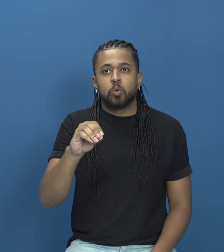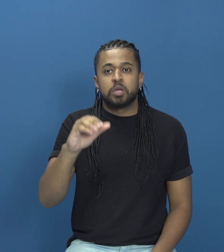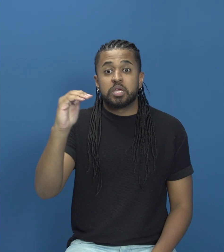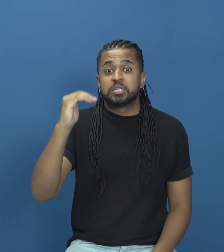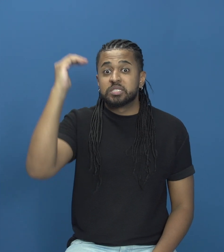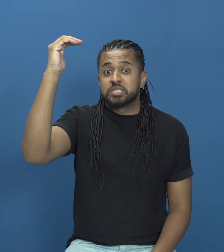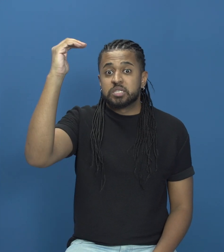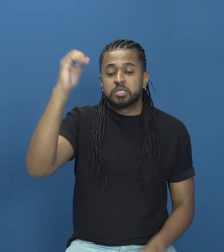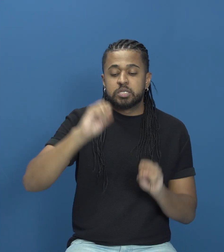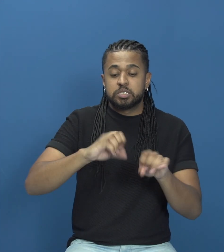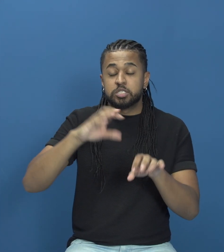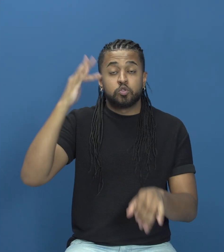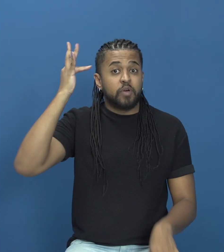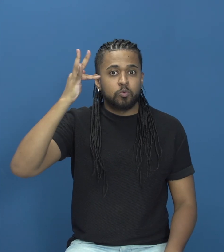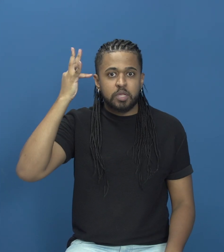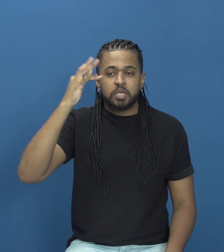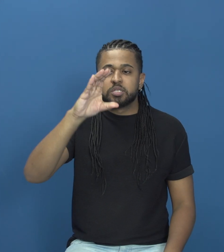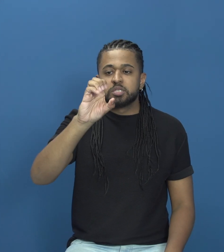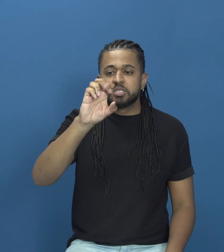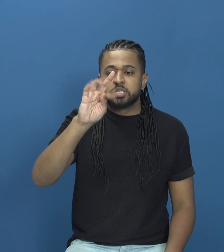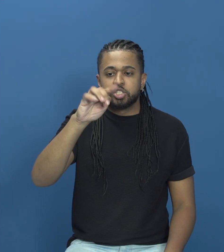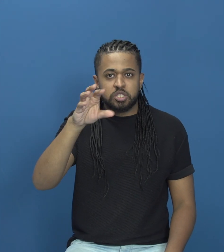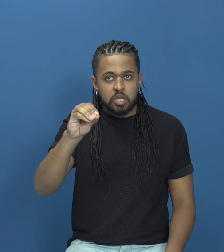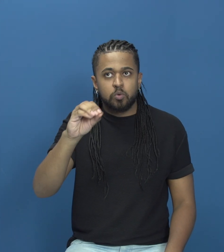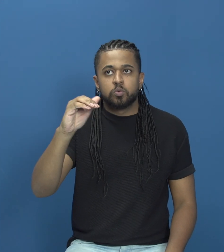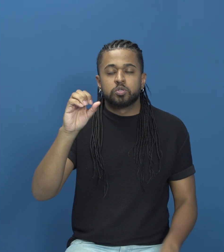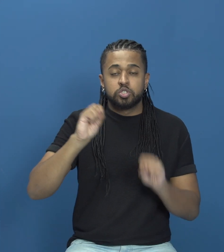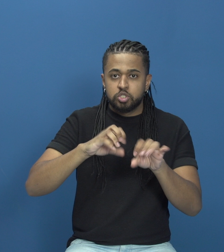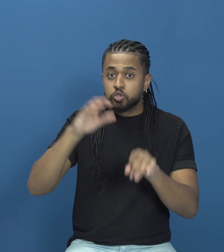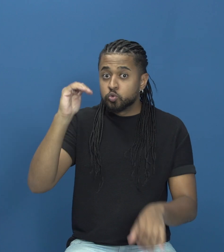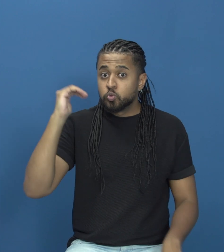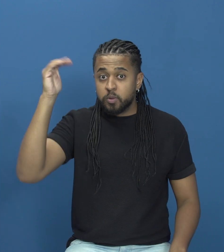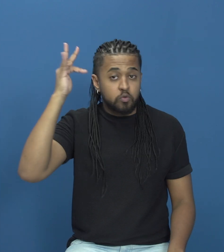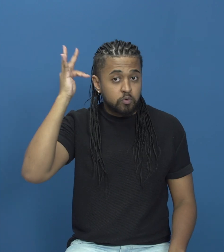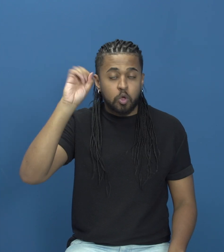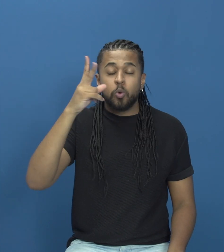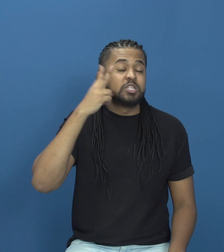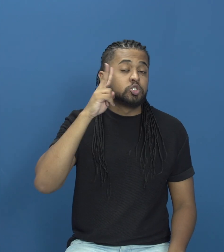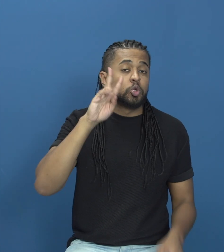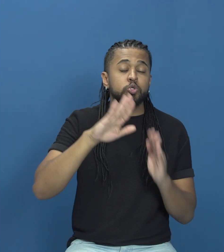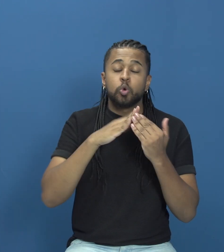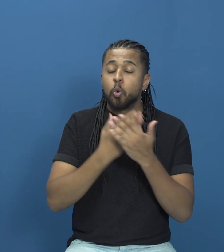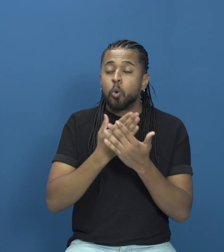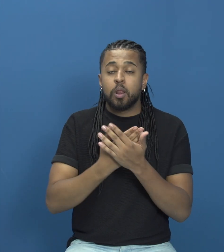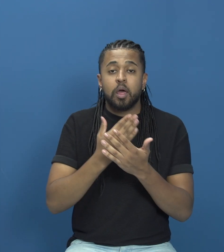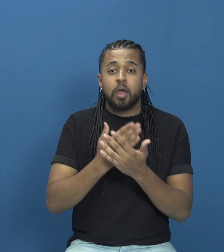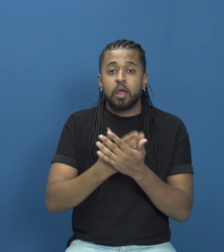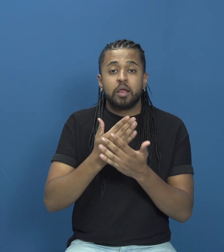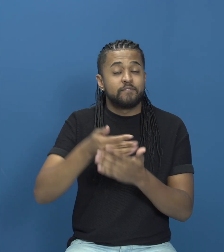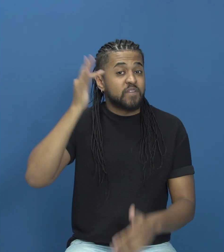superior, certidão de conclusão, diploma de ensino superior ou histórico escolar de nível